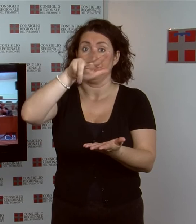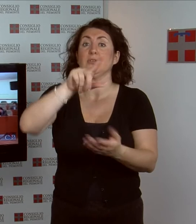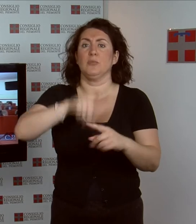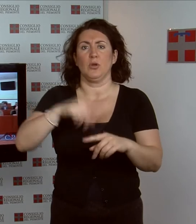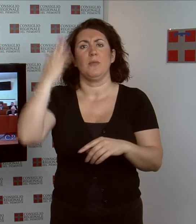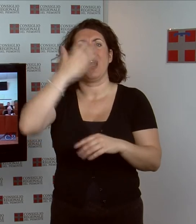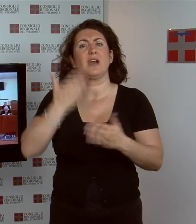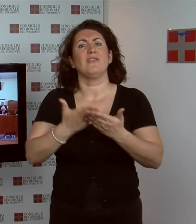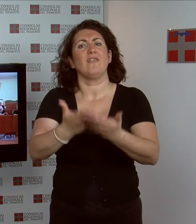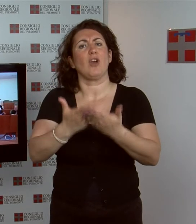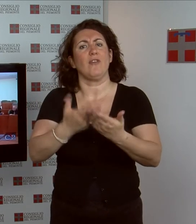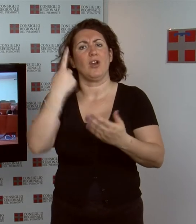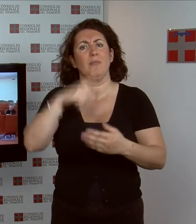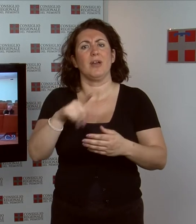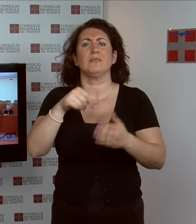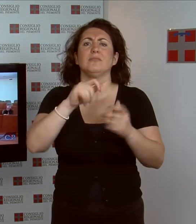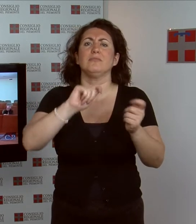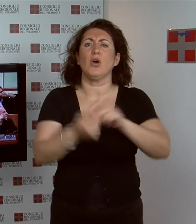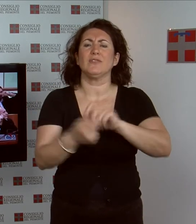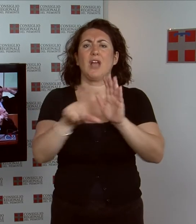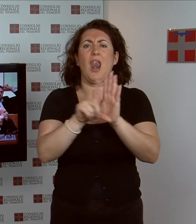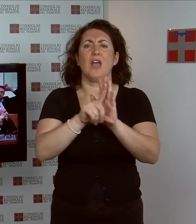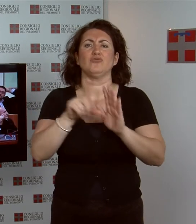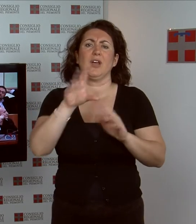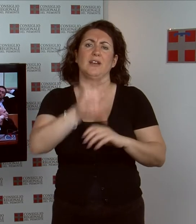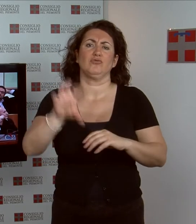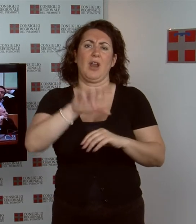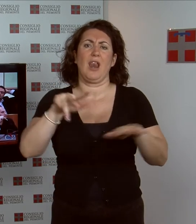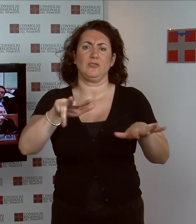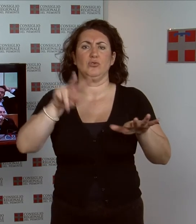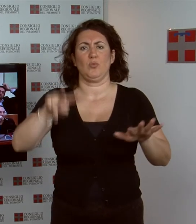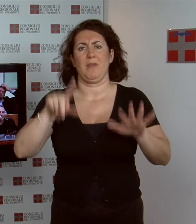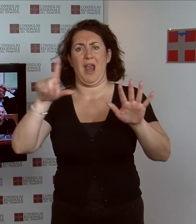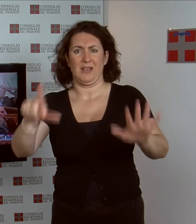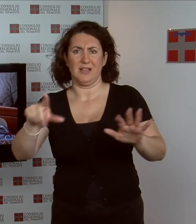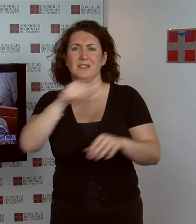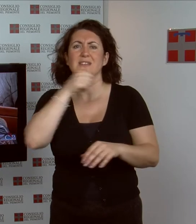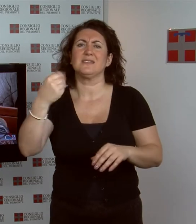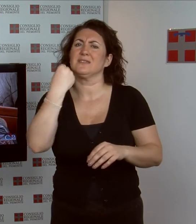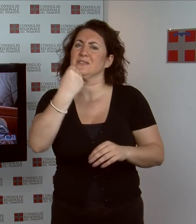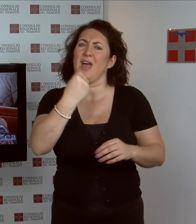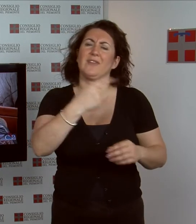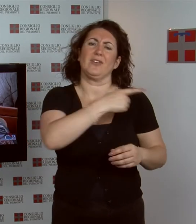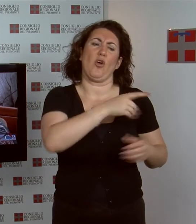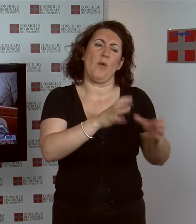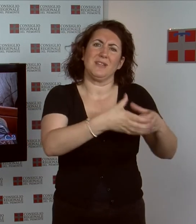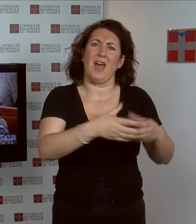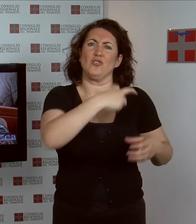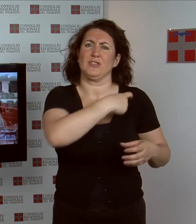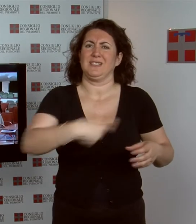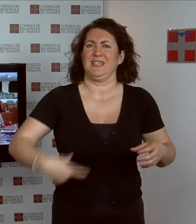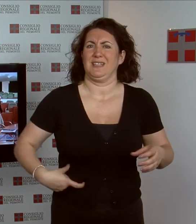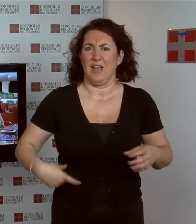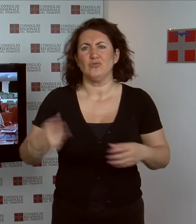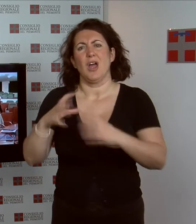sulla modifica della legge regionale 18 del 2007 per disciplinare il potere di indirizzo del Comitato dei Sindaci nei